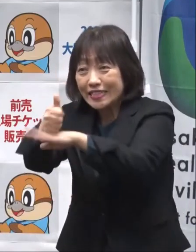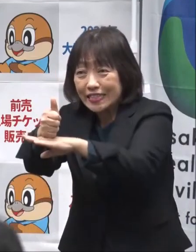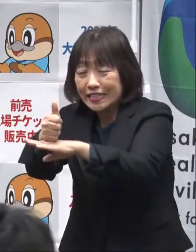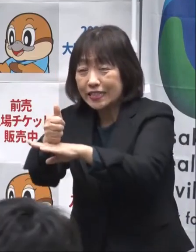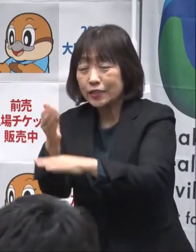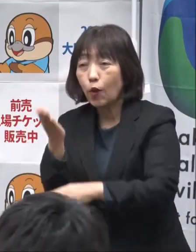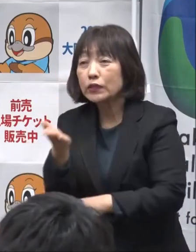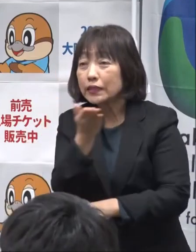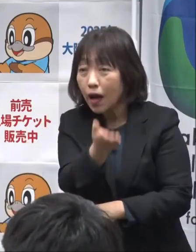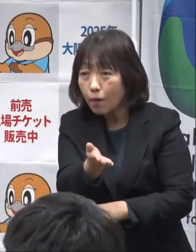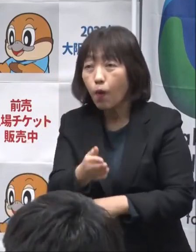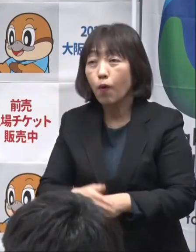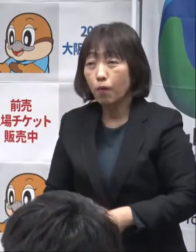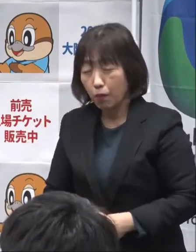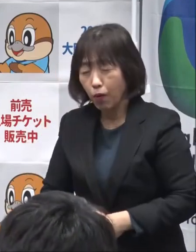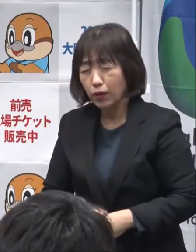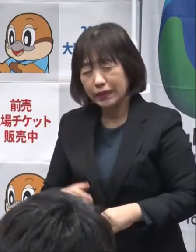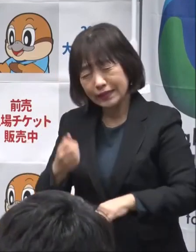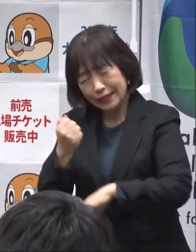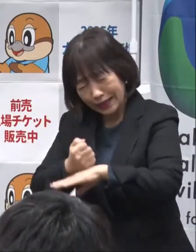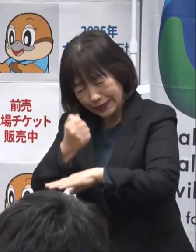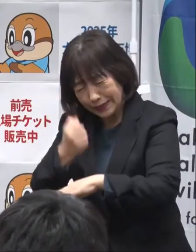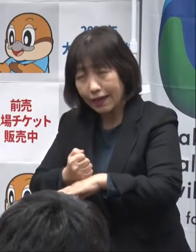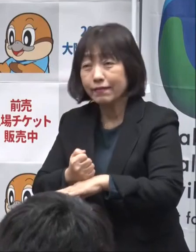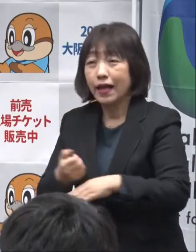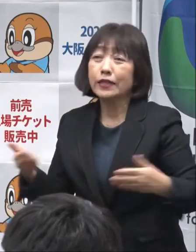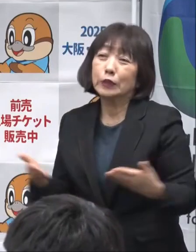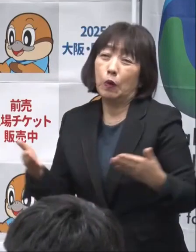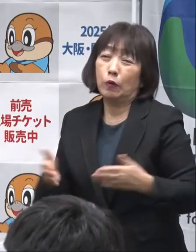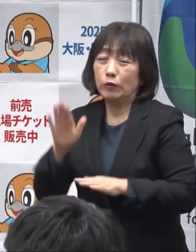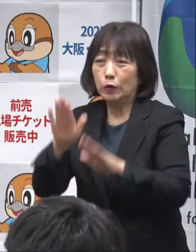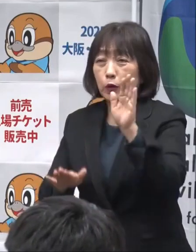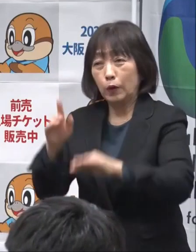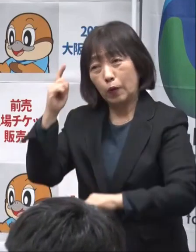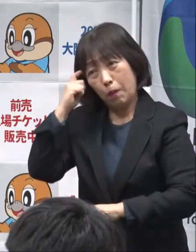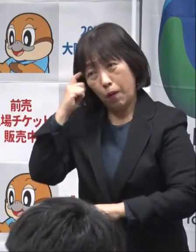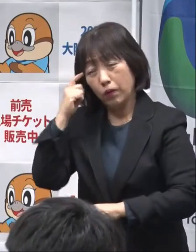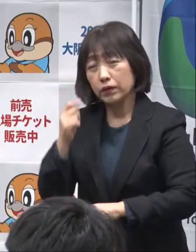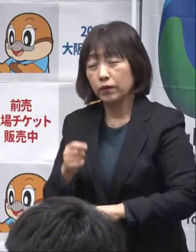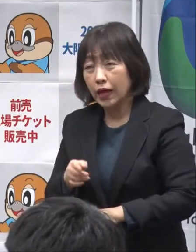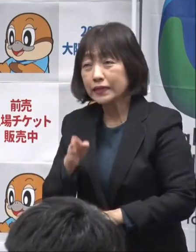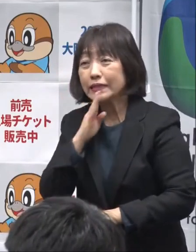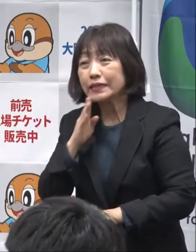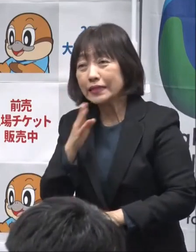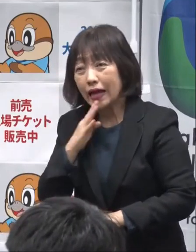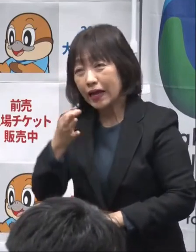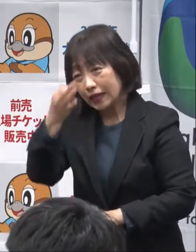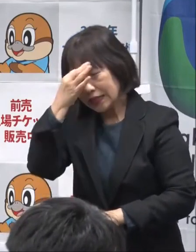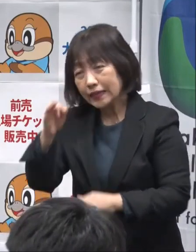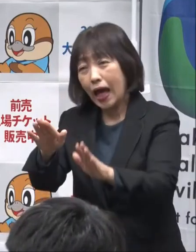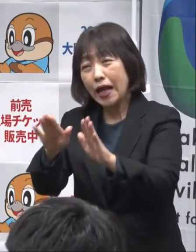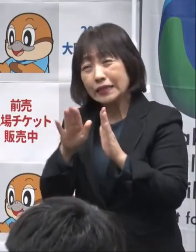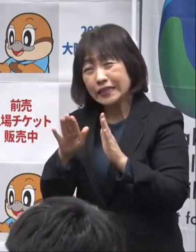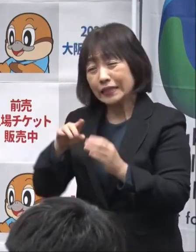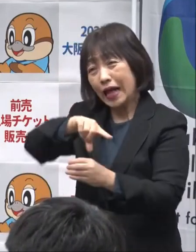激務の状況だと思います。これは実際被災地を担当する 首長という